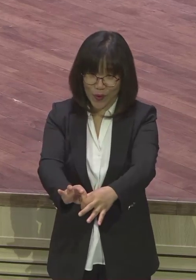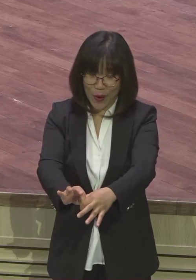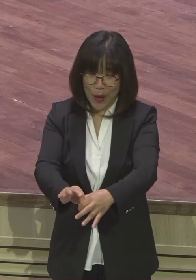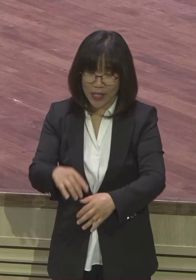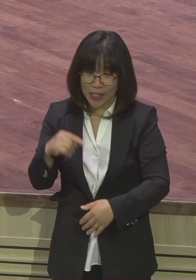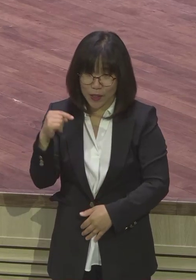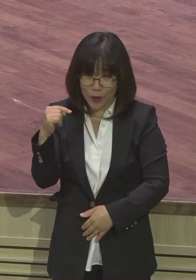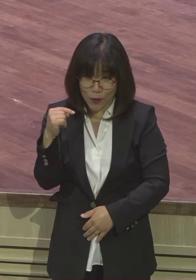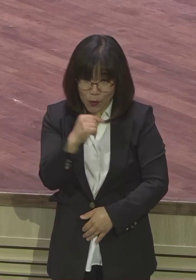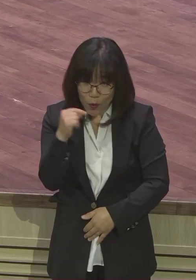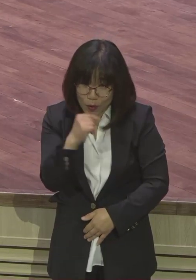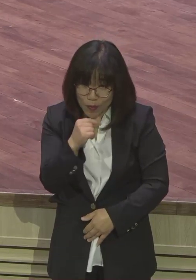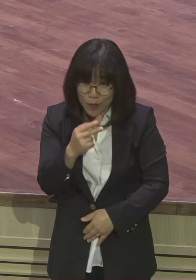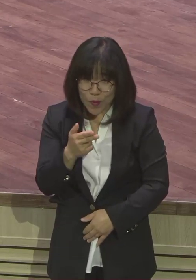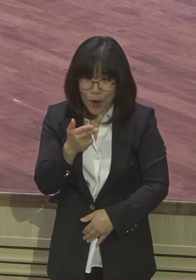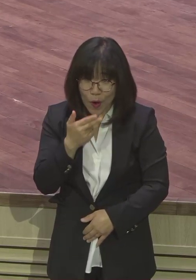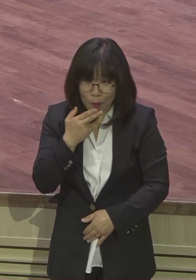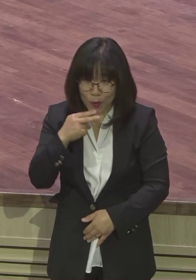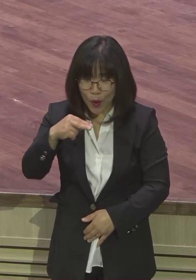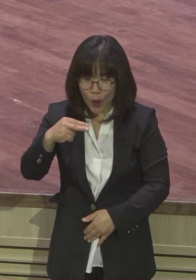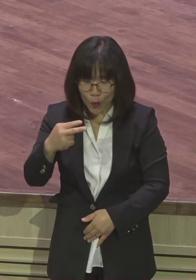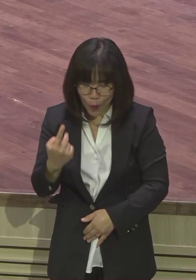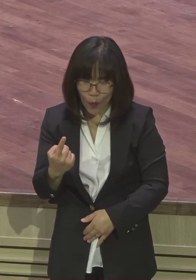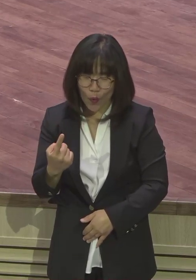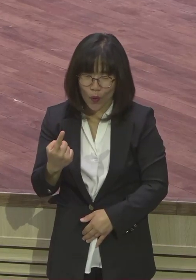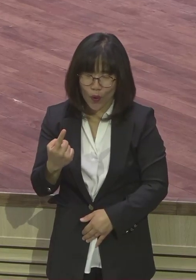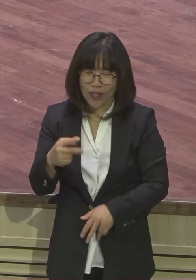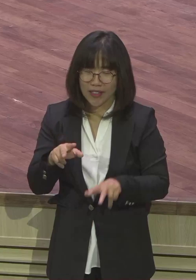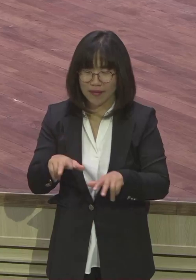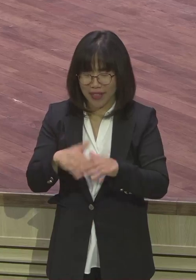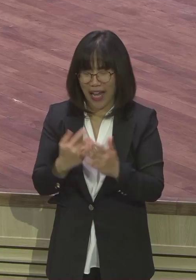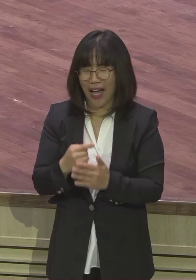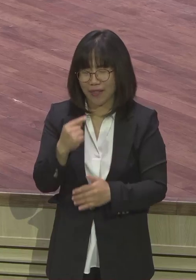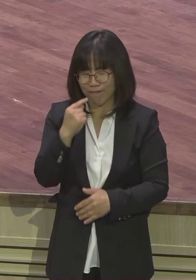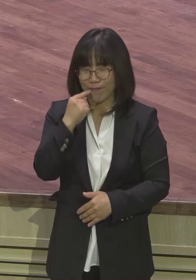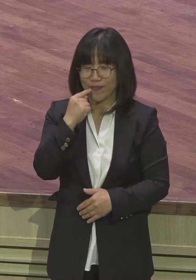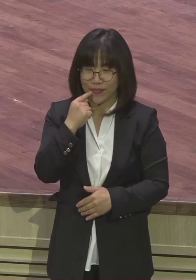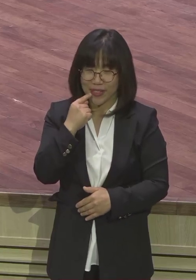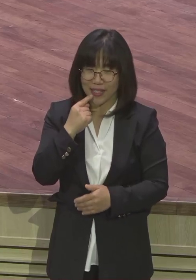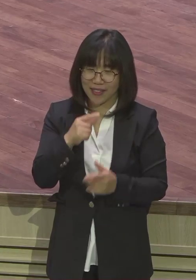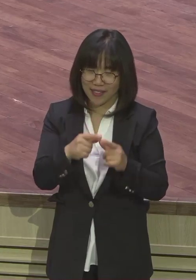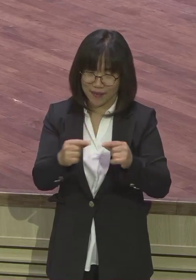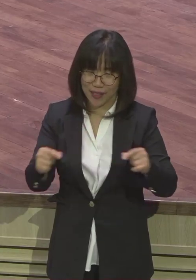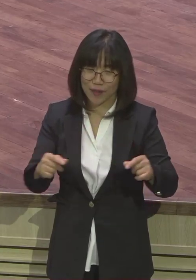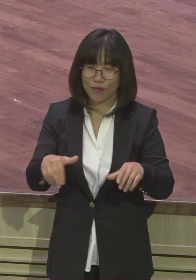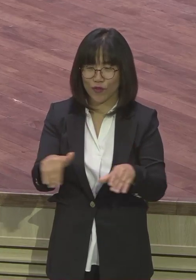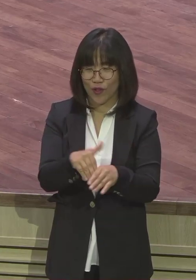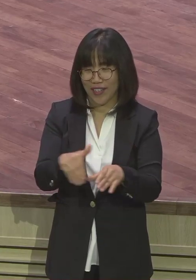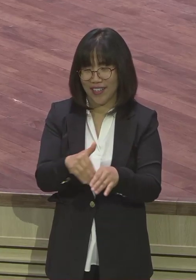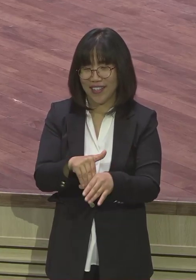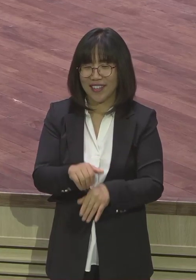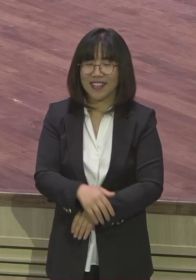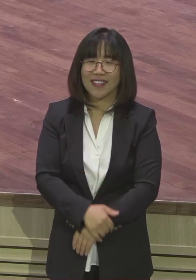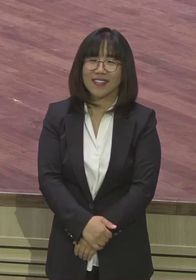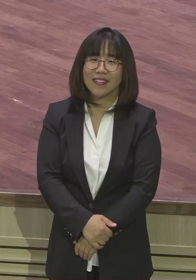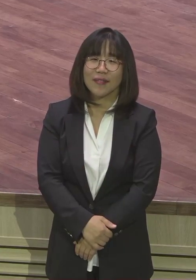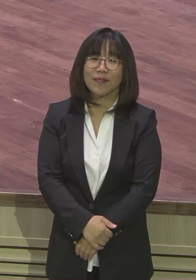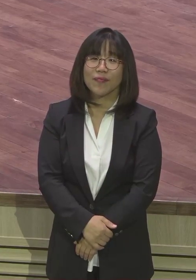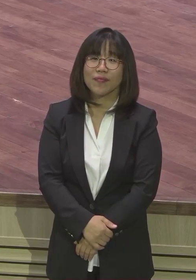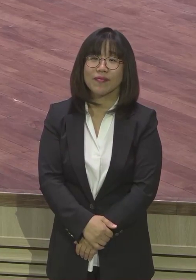먹어도 우리나라 문화는 소금 엄청 먹게 돼 있어요. 제가 여기 우리 교회를 나가서 밖에 나가서 밥 먹는다.